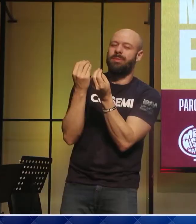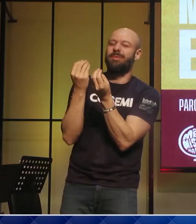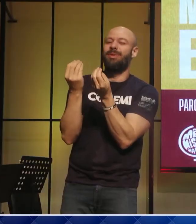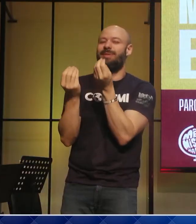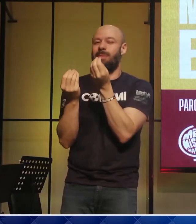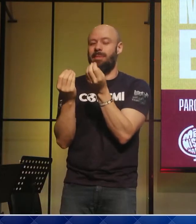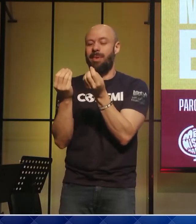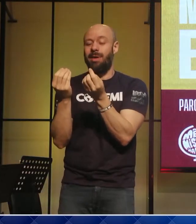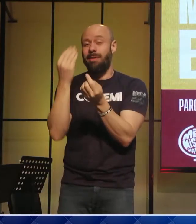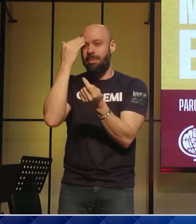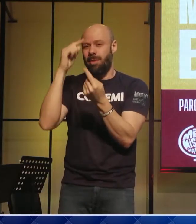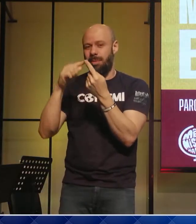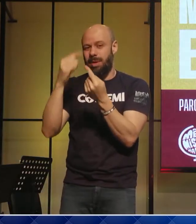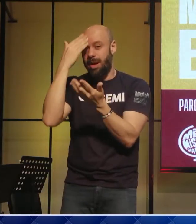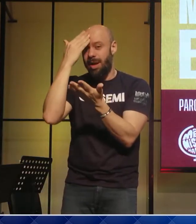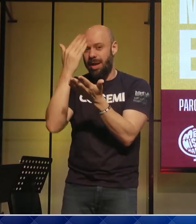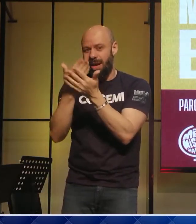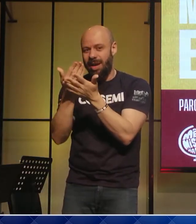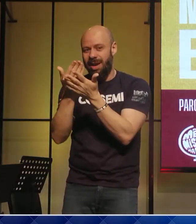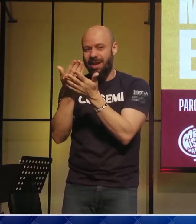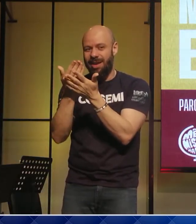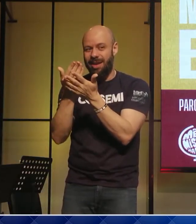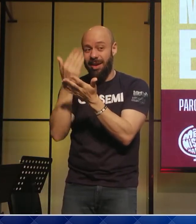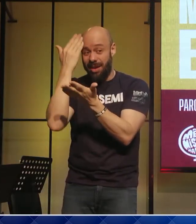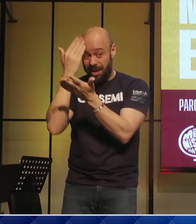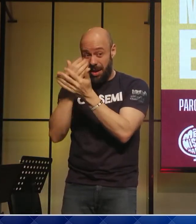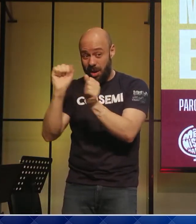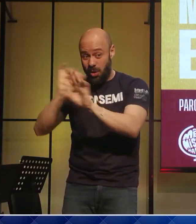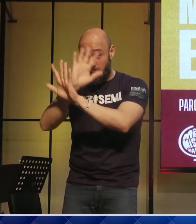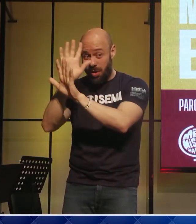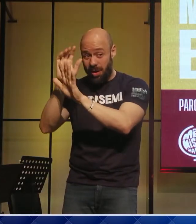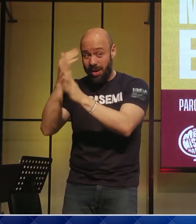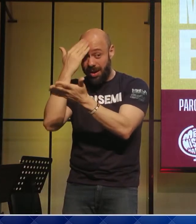Creia e verás a glória de Deus.